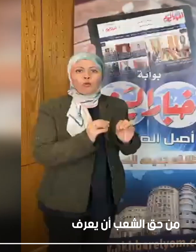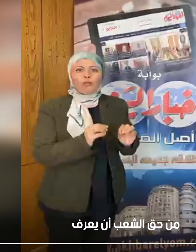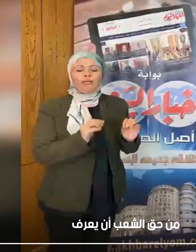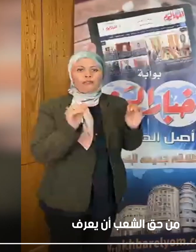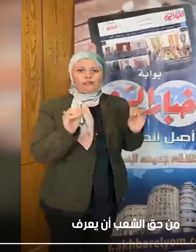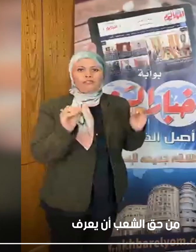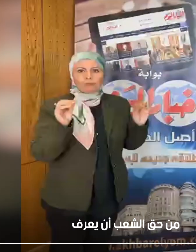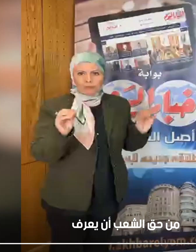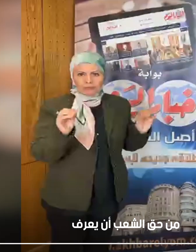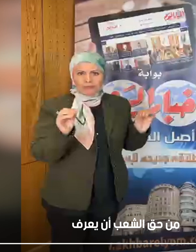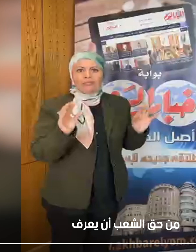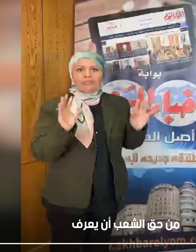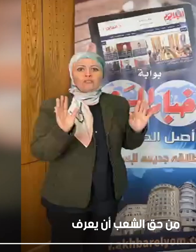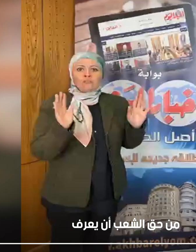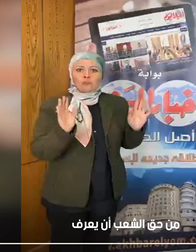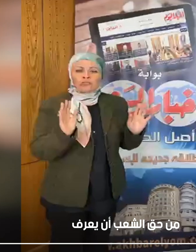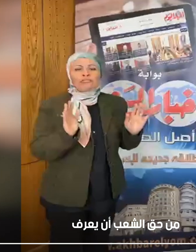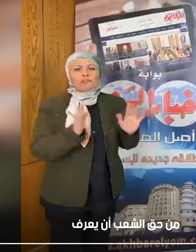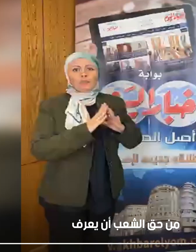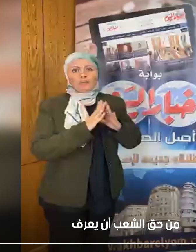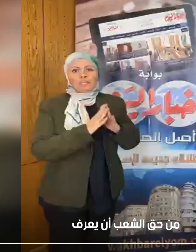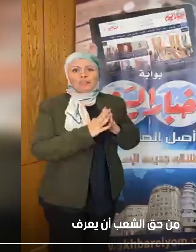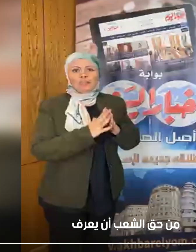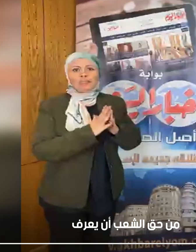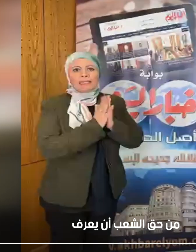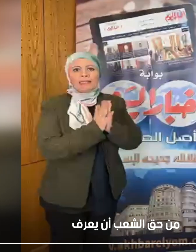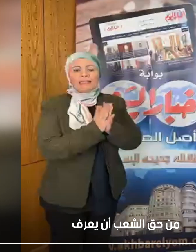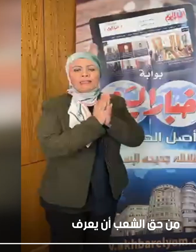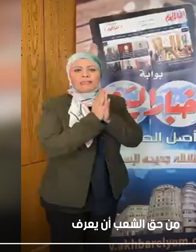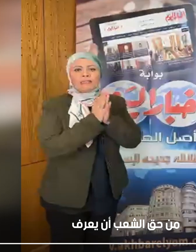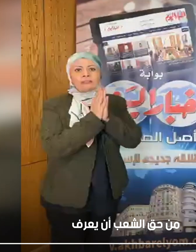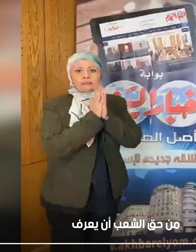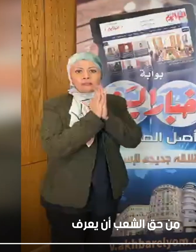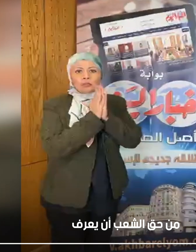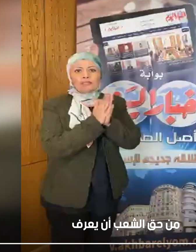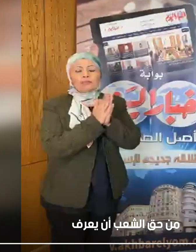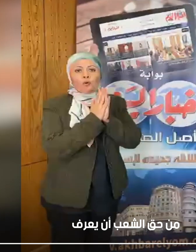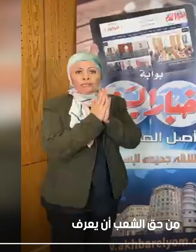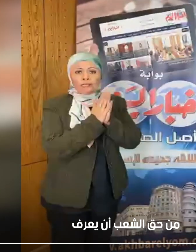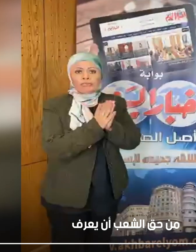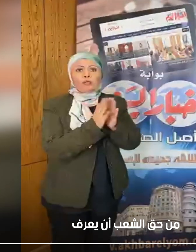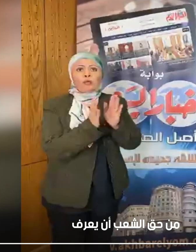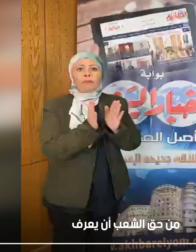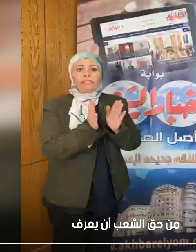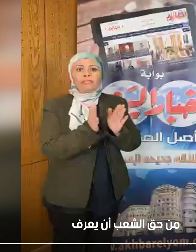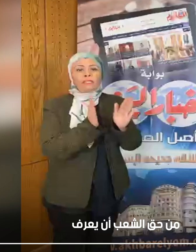وهو إضافة المواليد. إضافة المواليد زي ما قلنا قبل كده هي كانت لأسر معينة بس اللي هم من